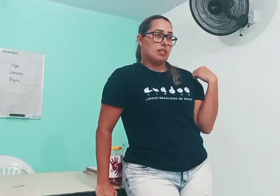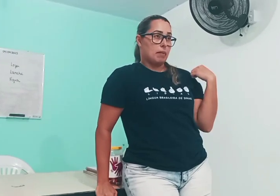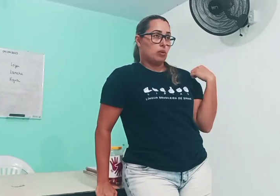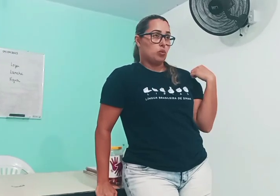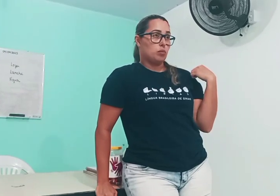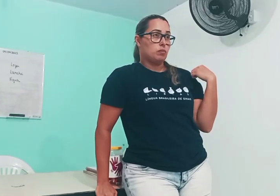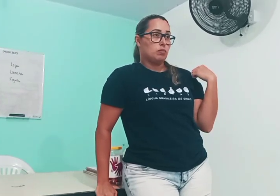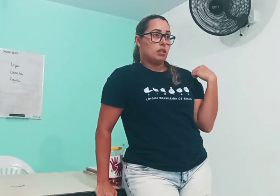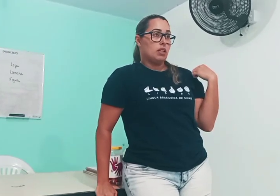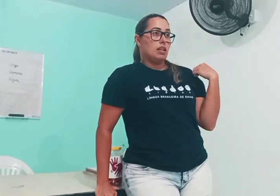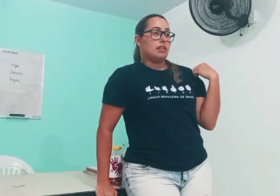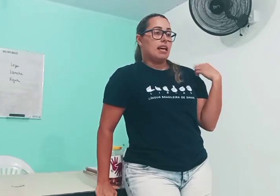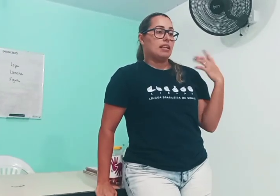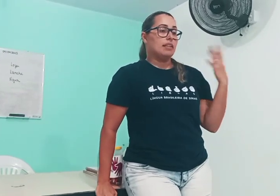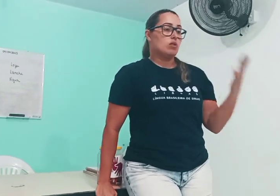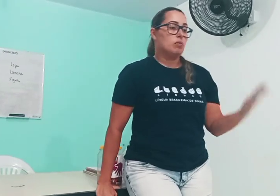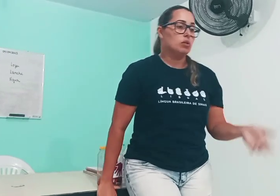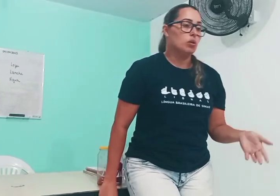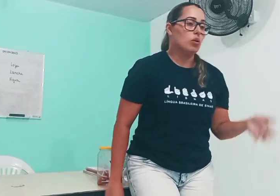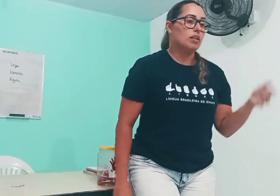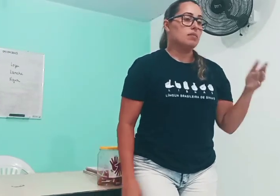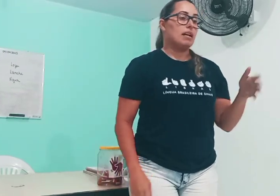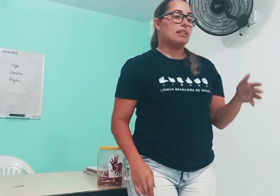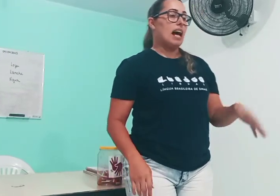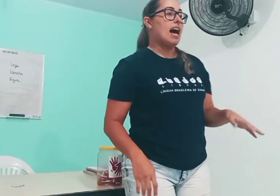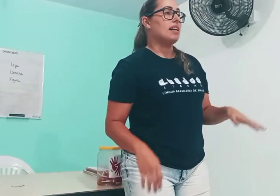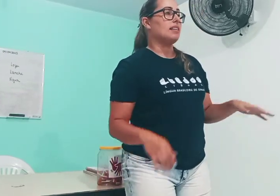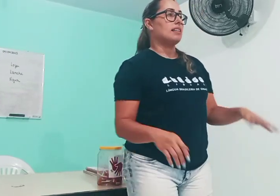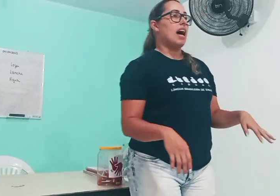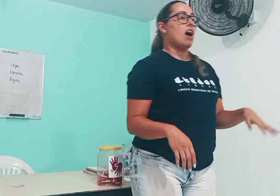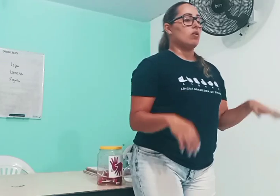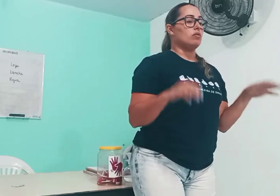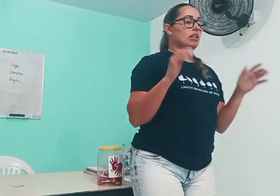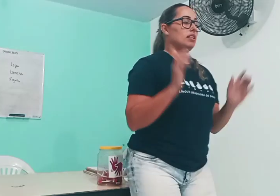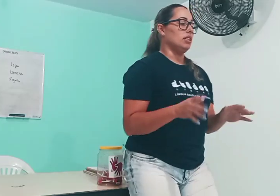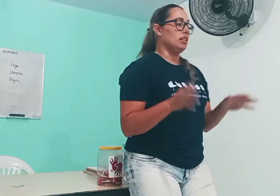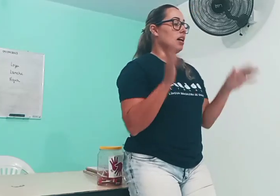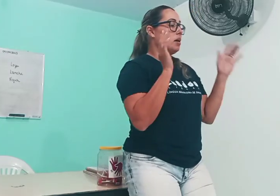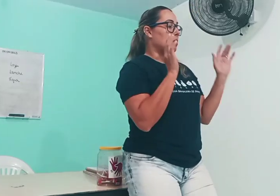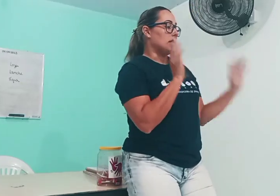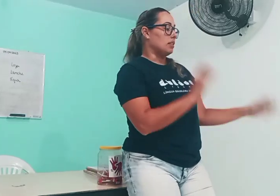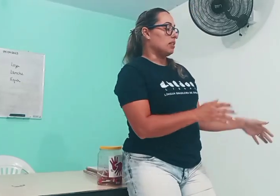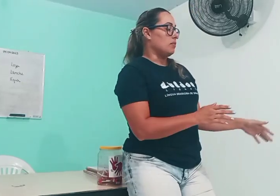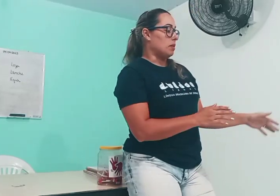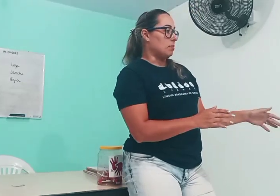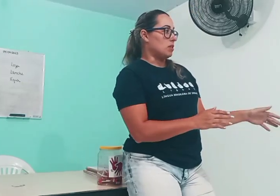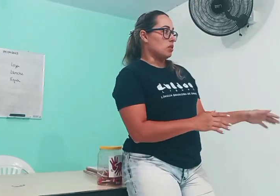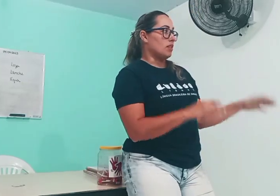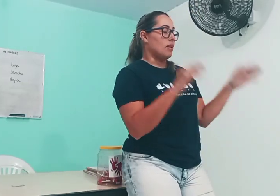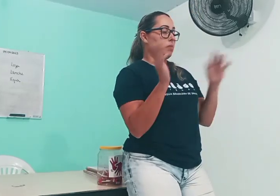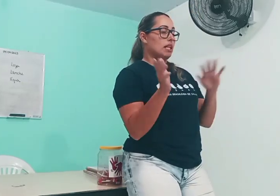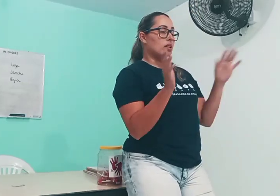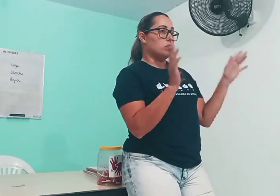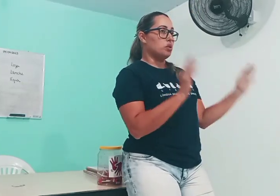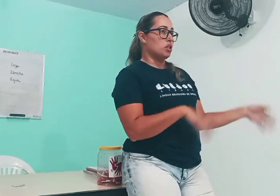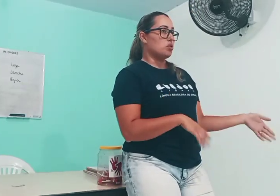Velho Testamento. Que Deus mandou eles se matarem, tal, ovelhinha, para todas as pessoas da família, não